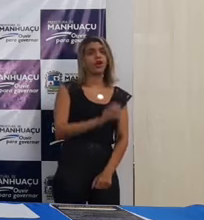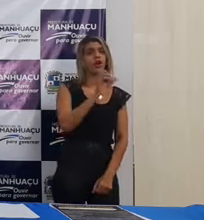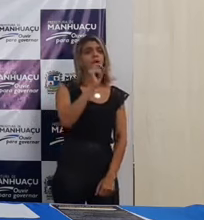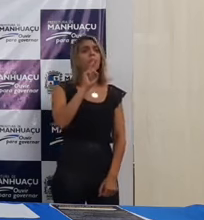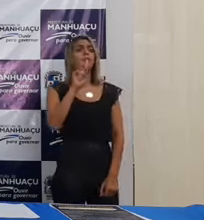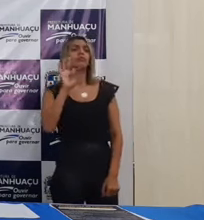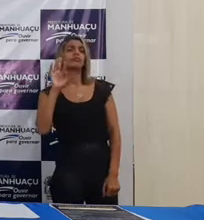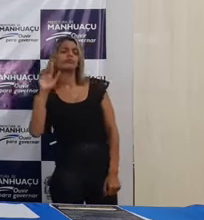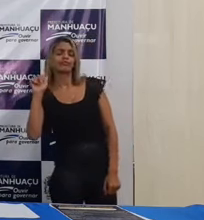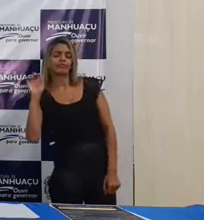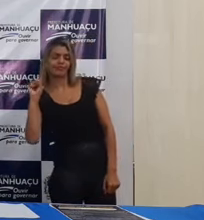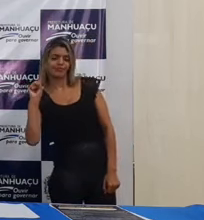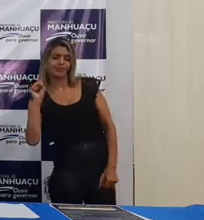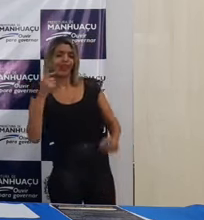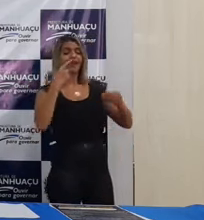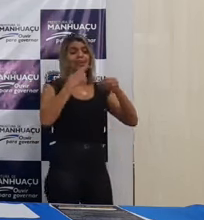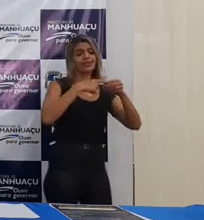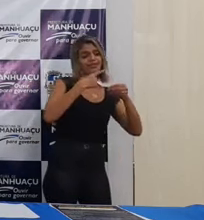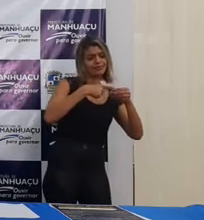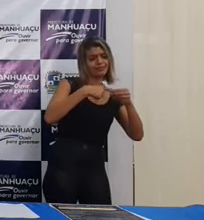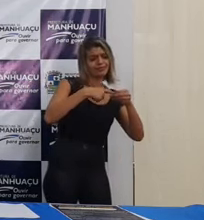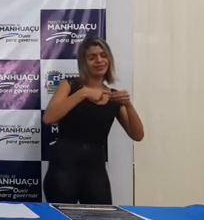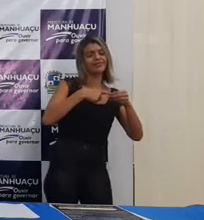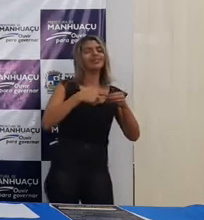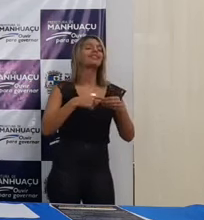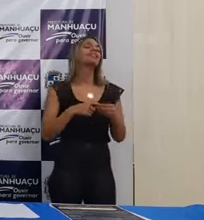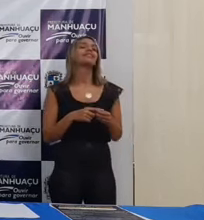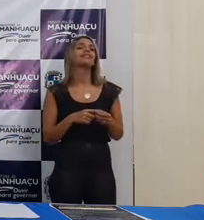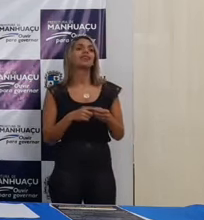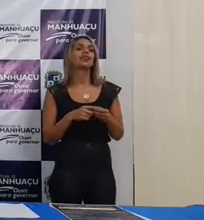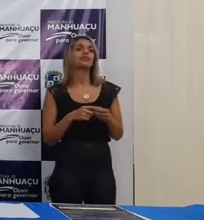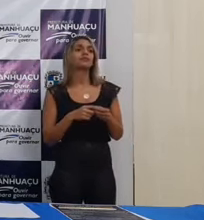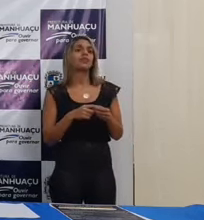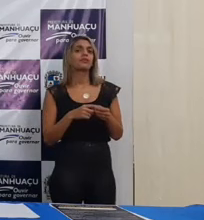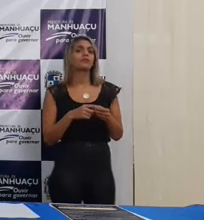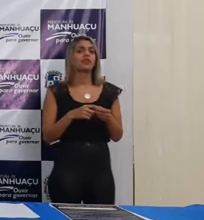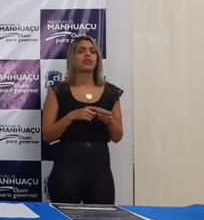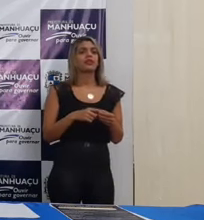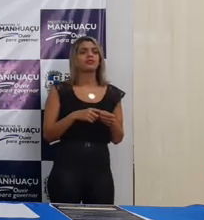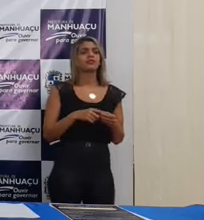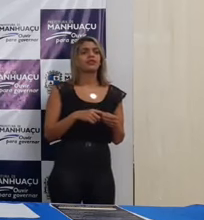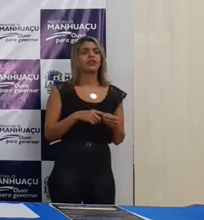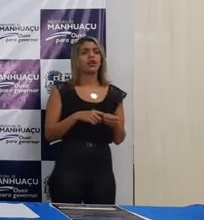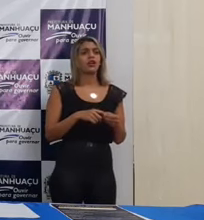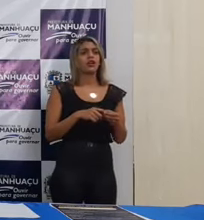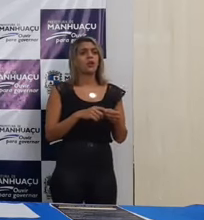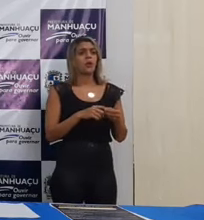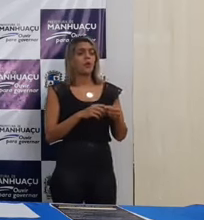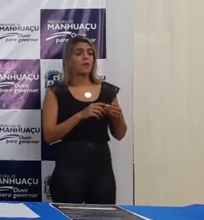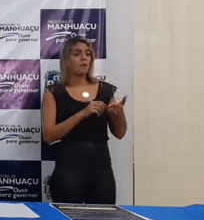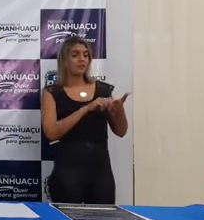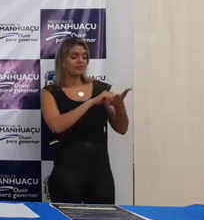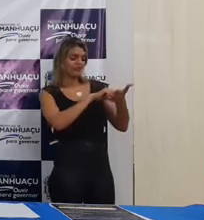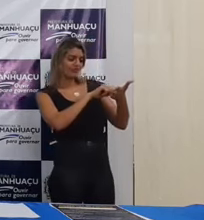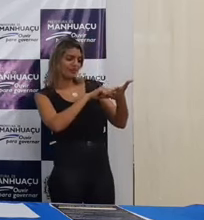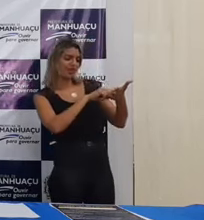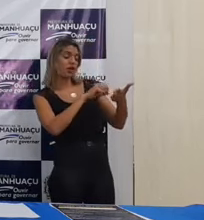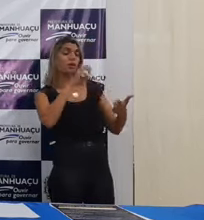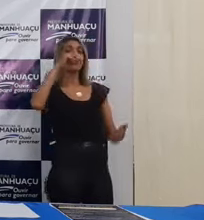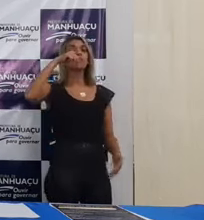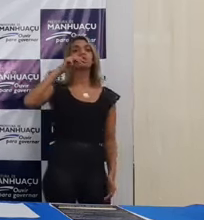Em algum momento, vocês chegaram a trabalhar com essa hipótese no comitê? Você diz a multa para a pessoa que está na rua. É,